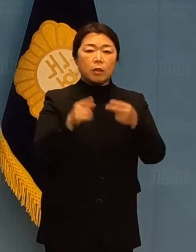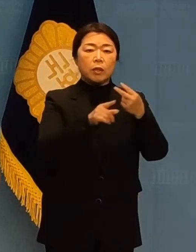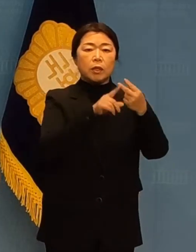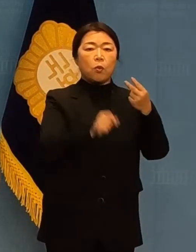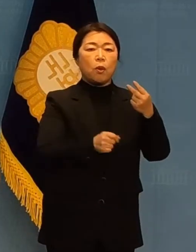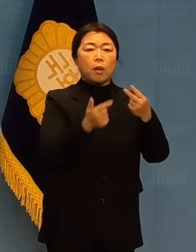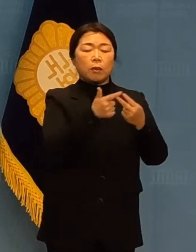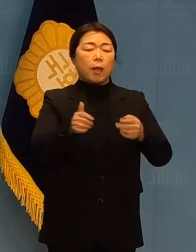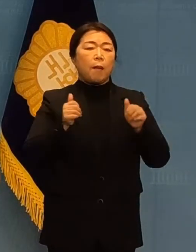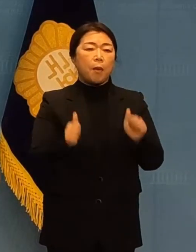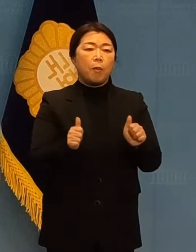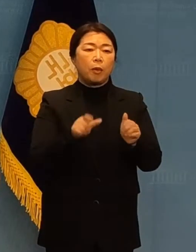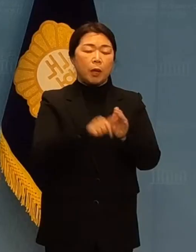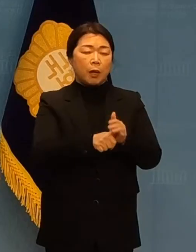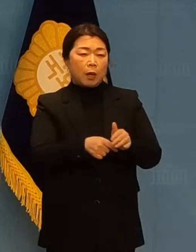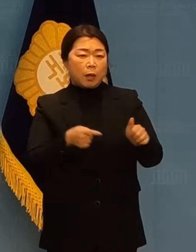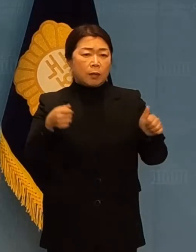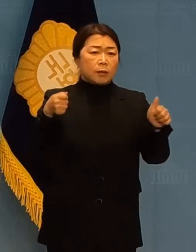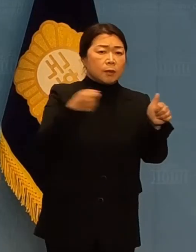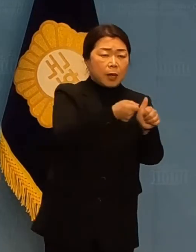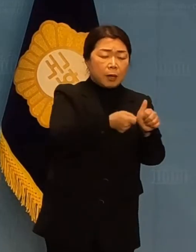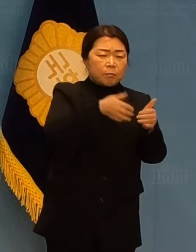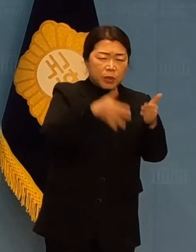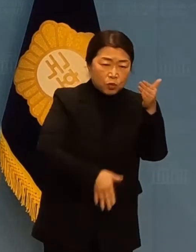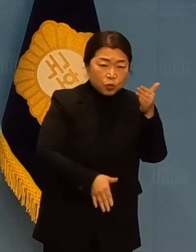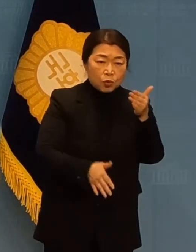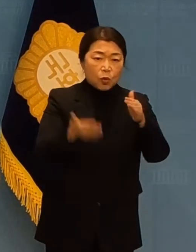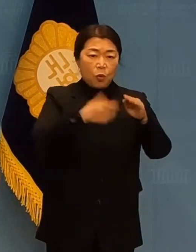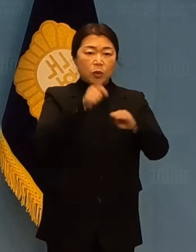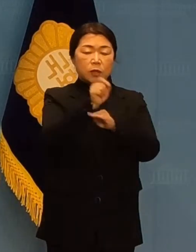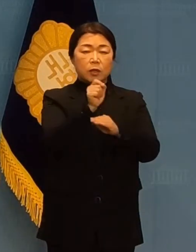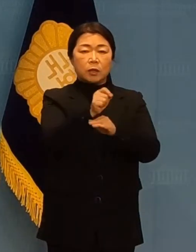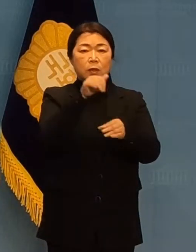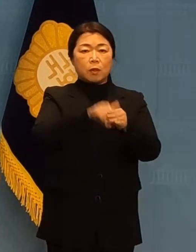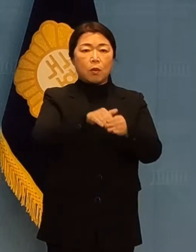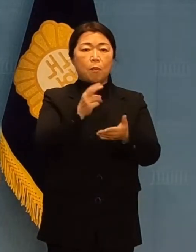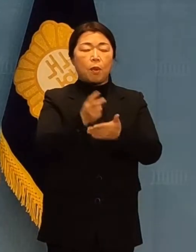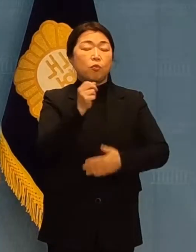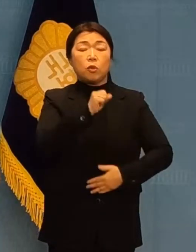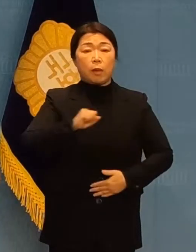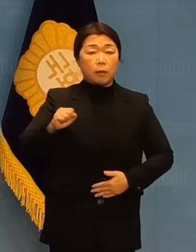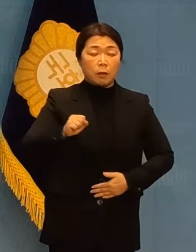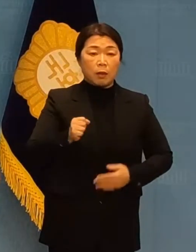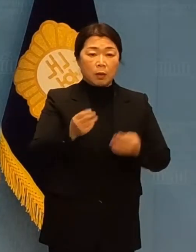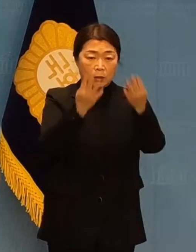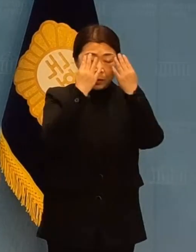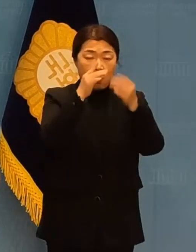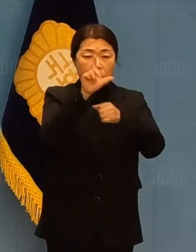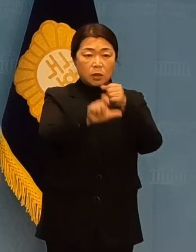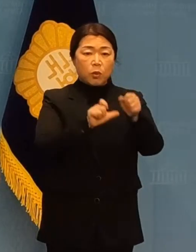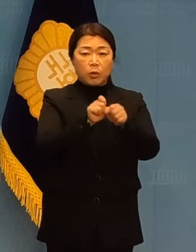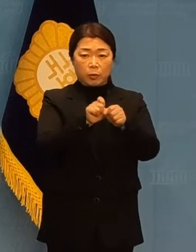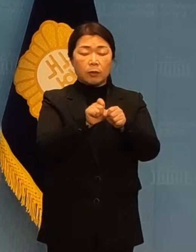대법원에서 살인미수와 공직선거법 위반 혐의로 징역 15년에